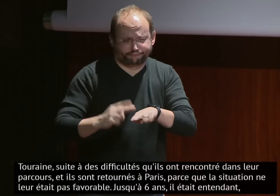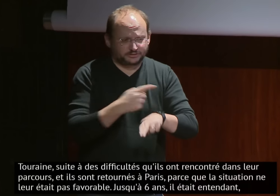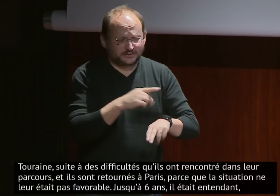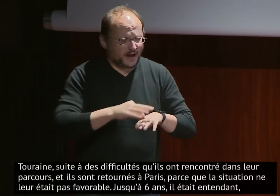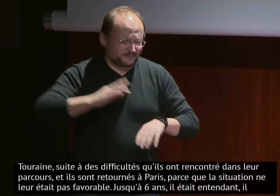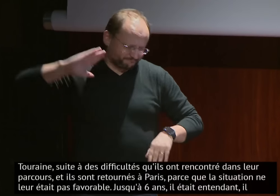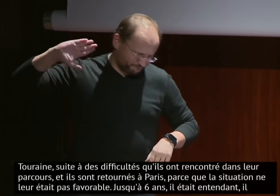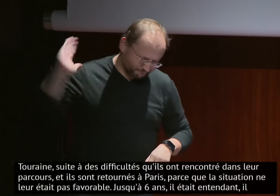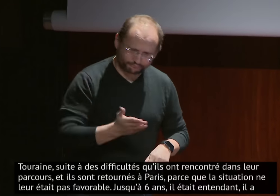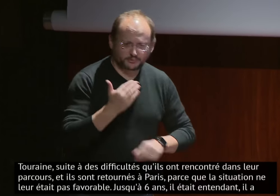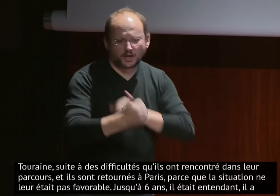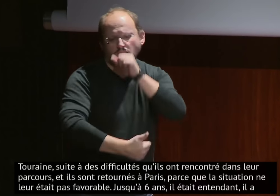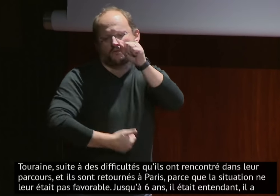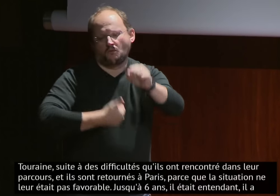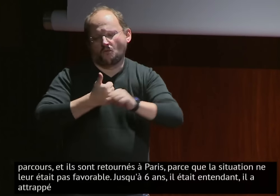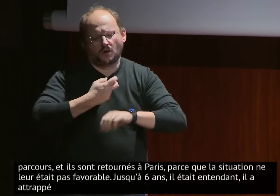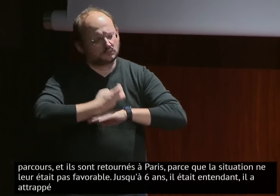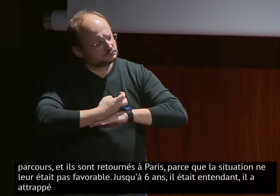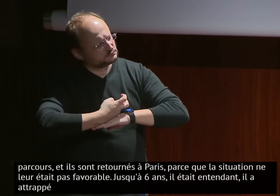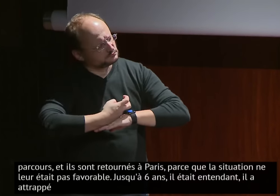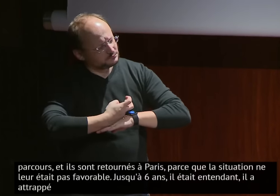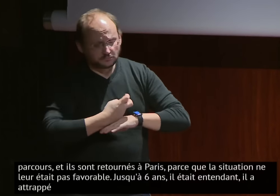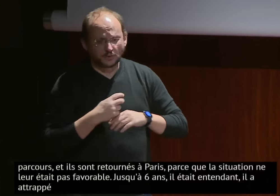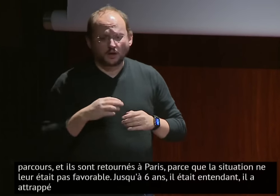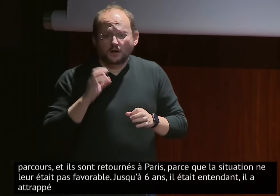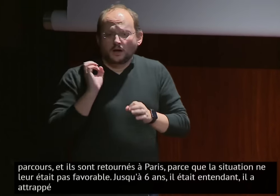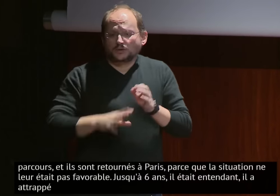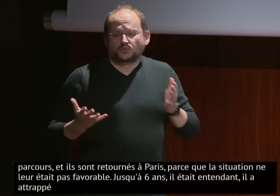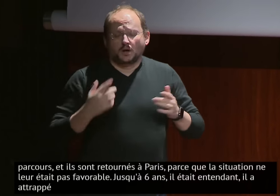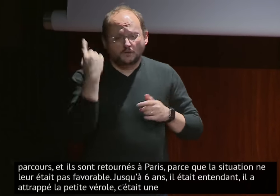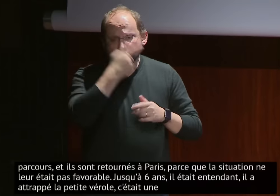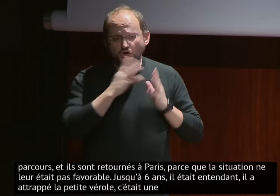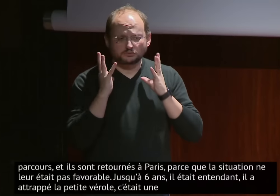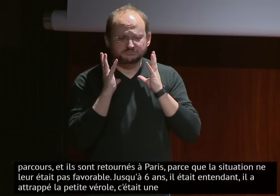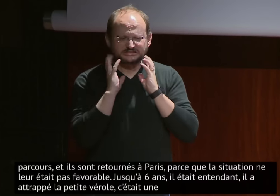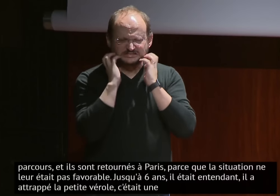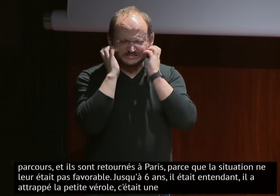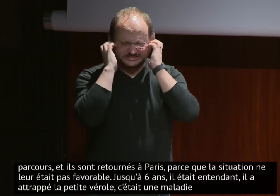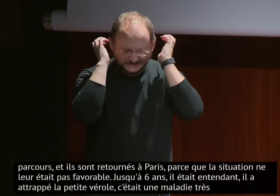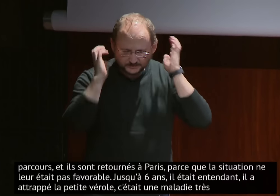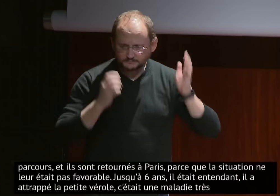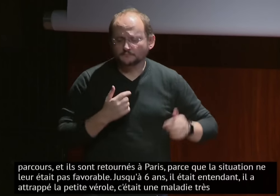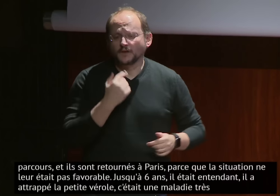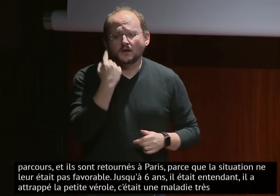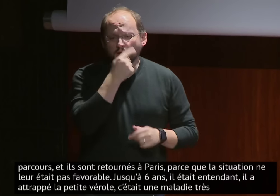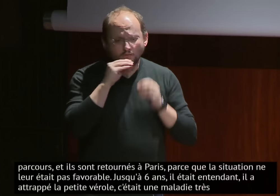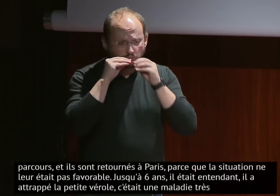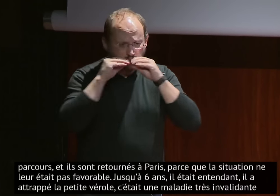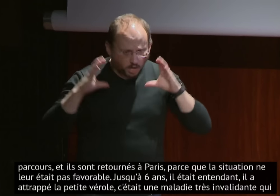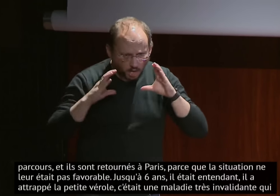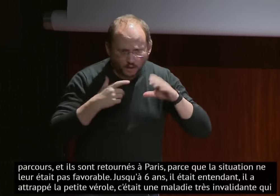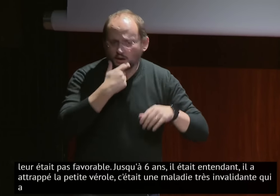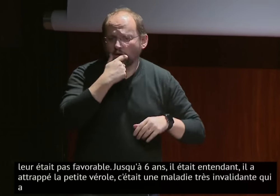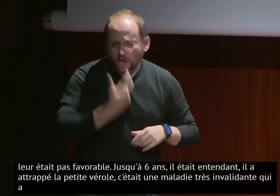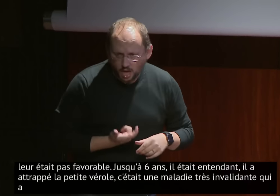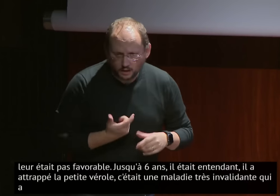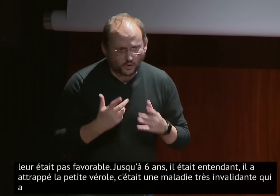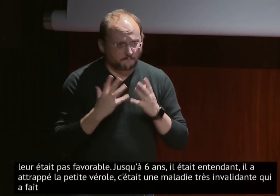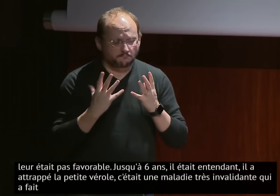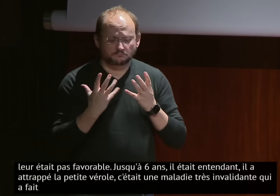très, très invalidante qui a fait beaucoup de morts. Et donc, il a été malade pendant une année. Donc, il avait le visage